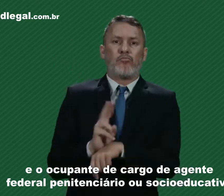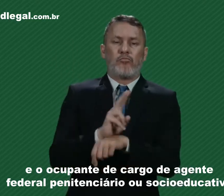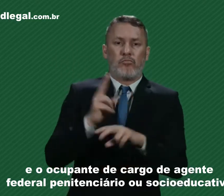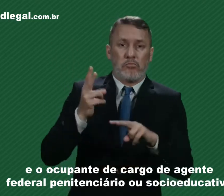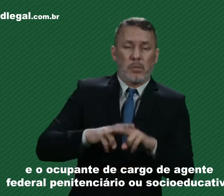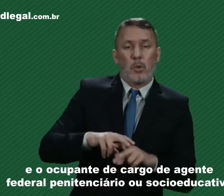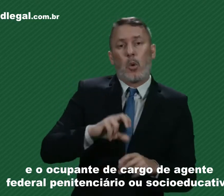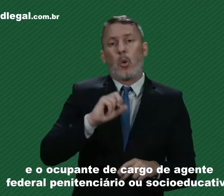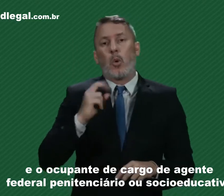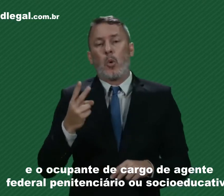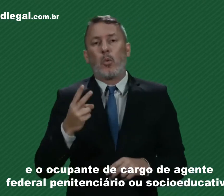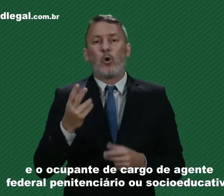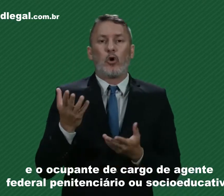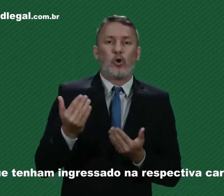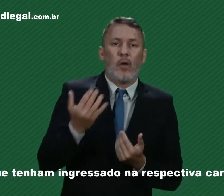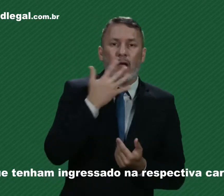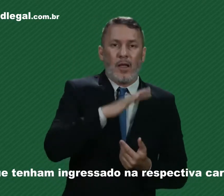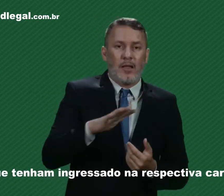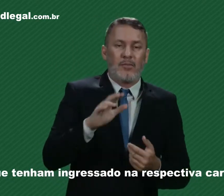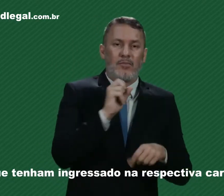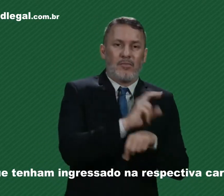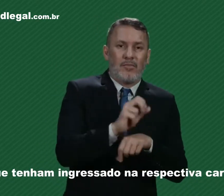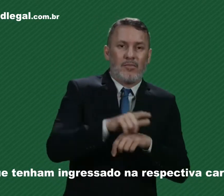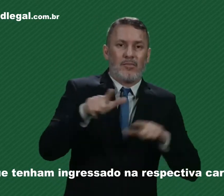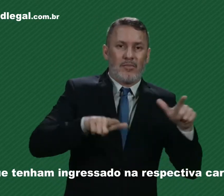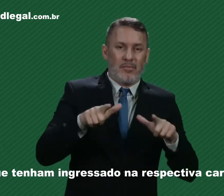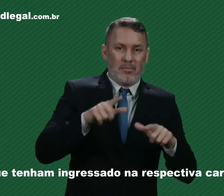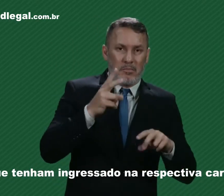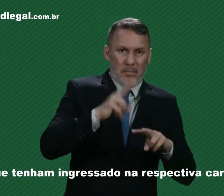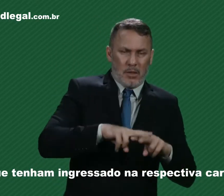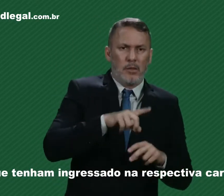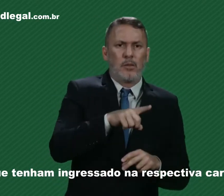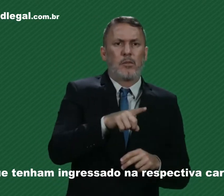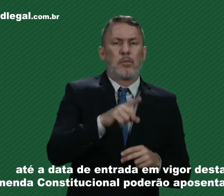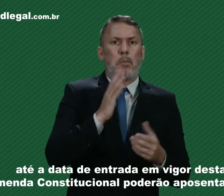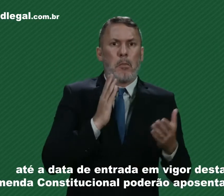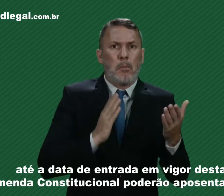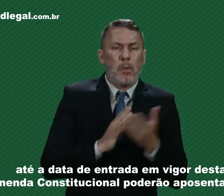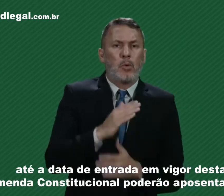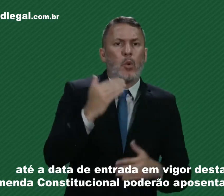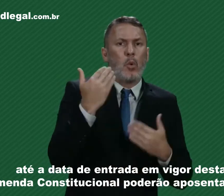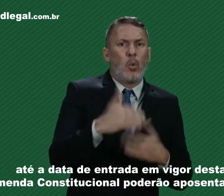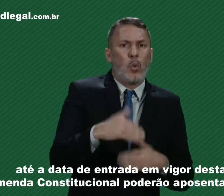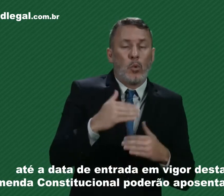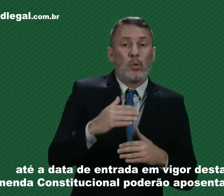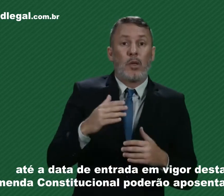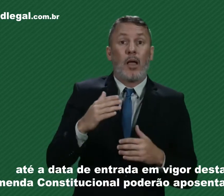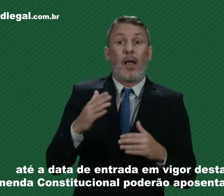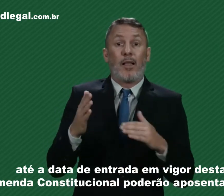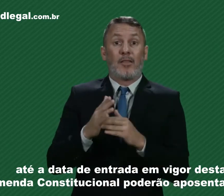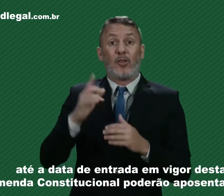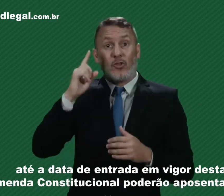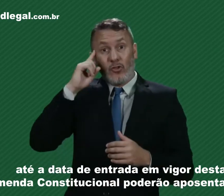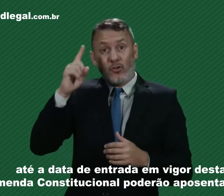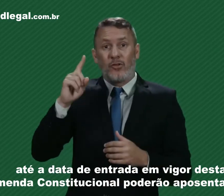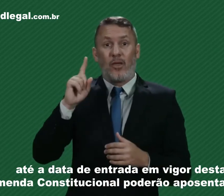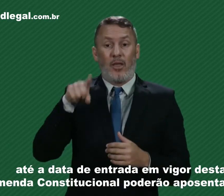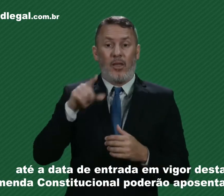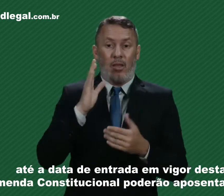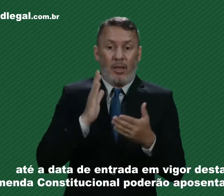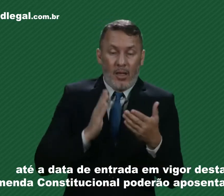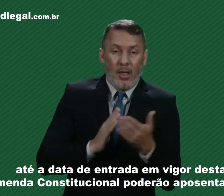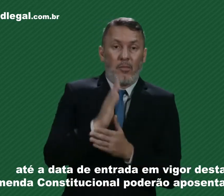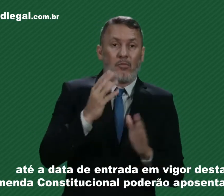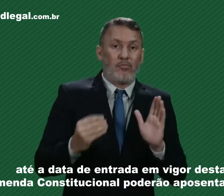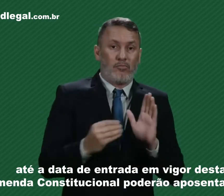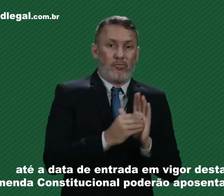penitenciário ou socioeducativo que tenham ingressado na respectiva carreira até a data de entrada em vigor desta